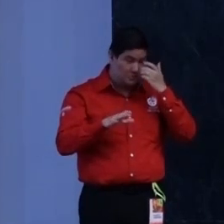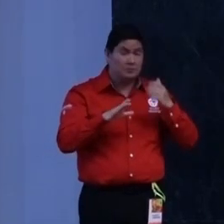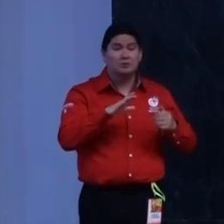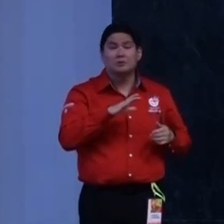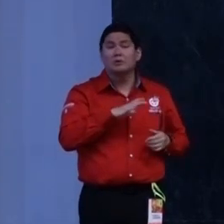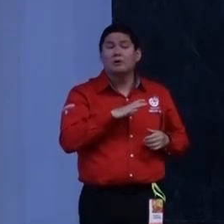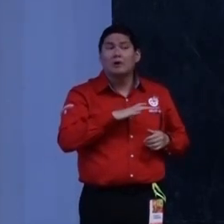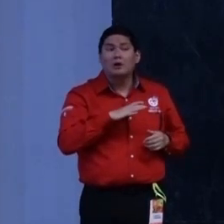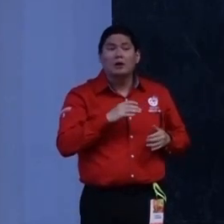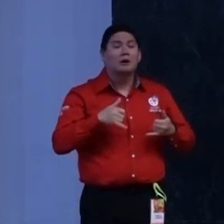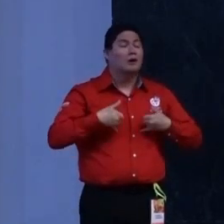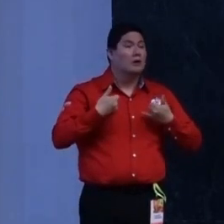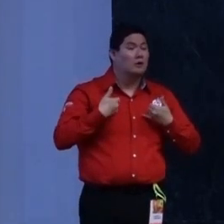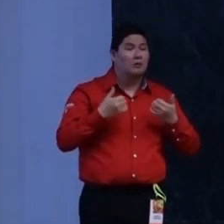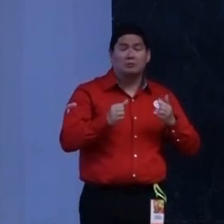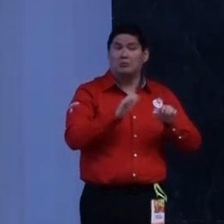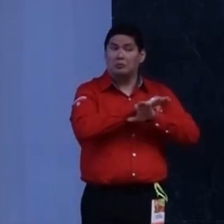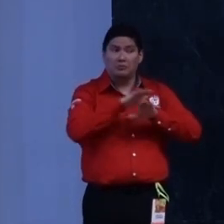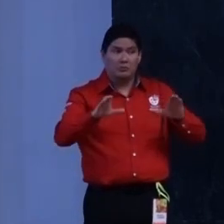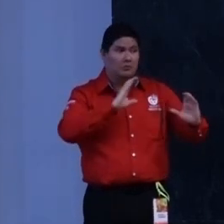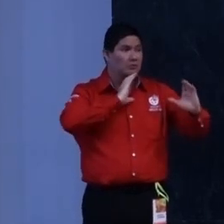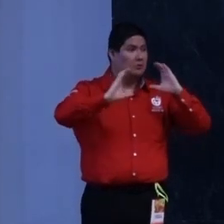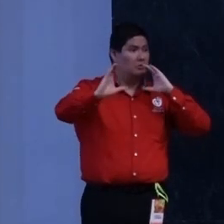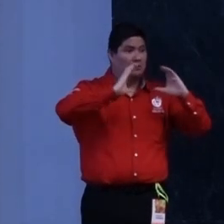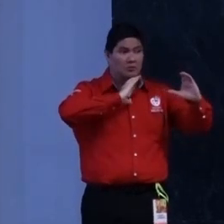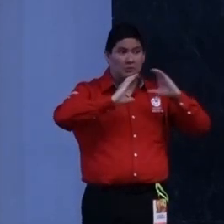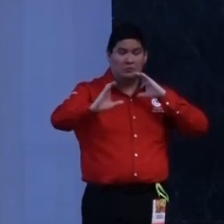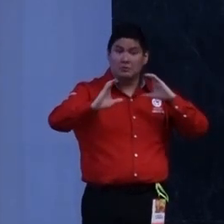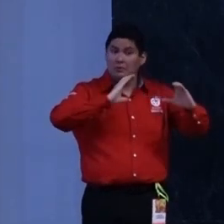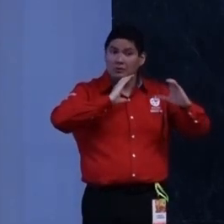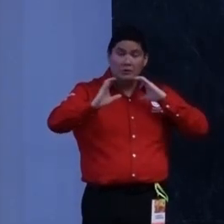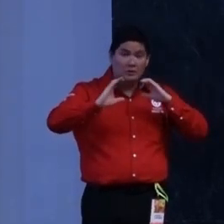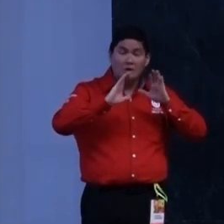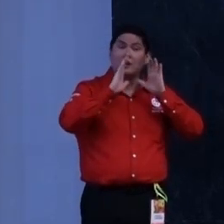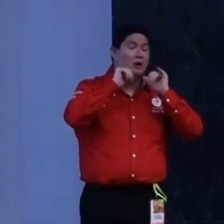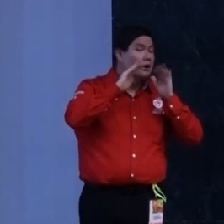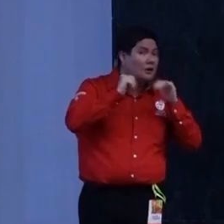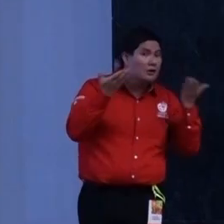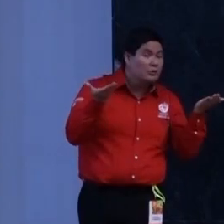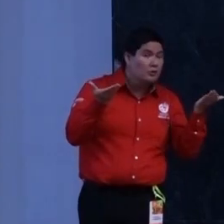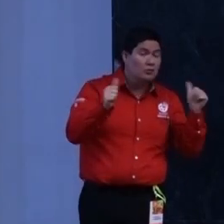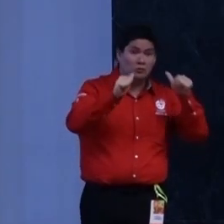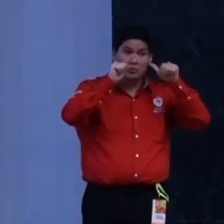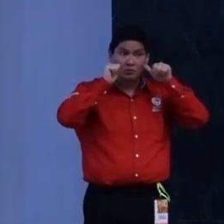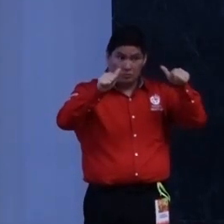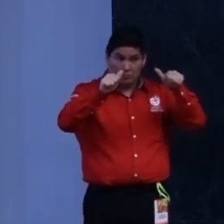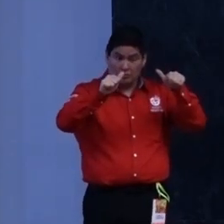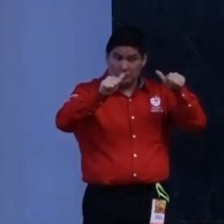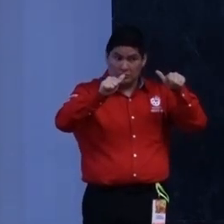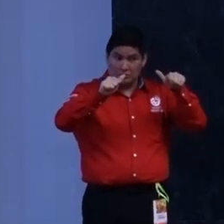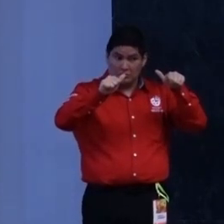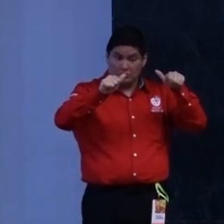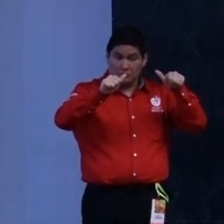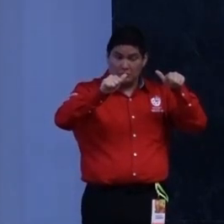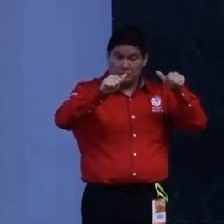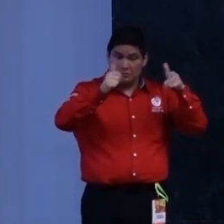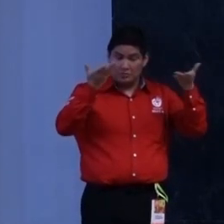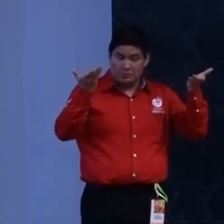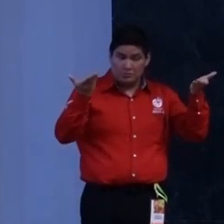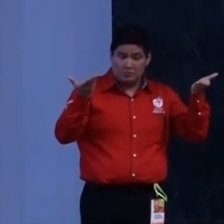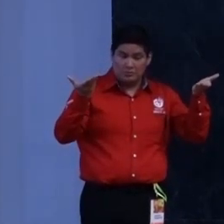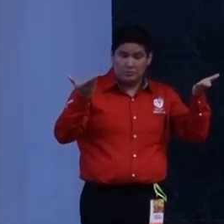sin comunicación que no pueden atender las